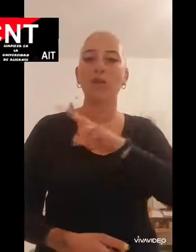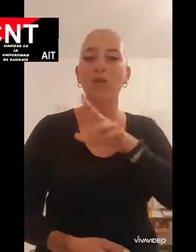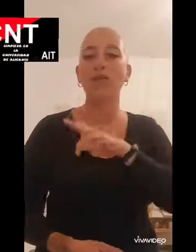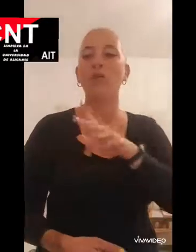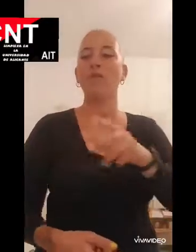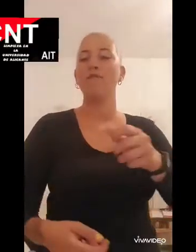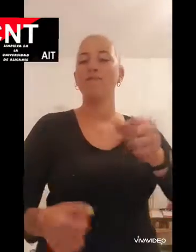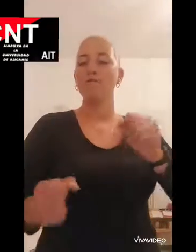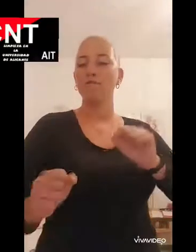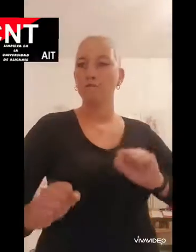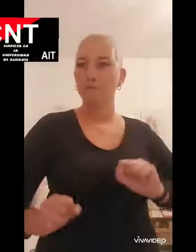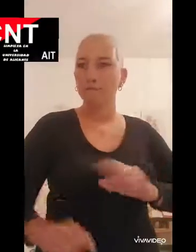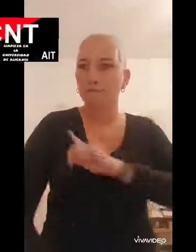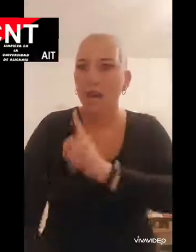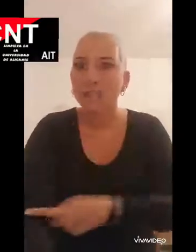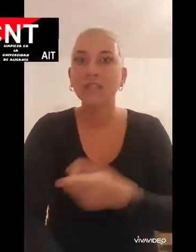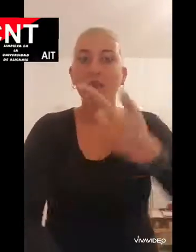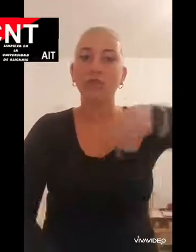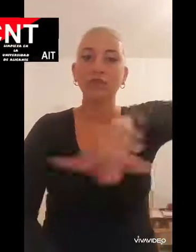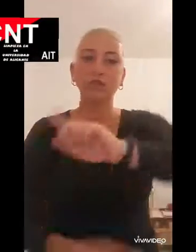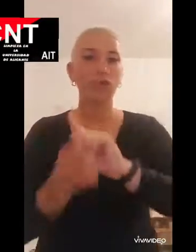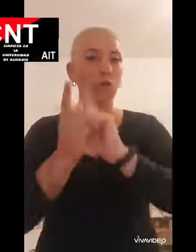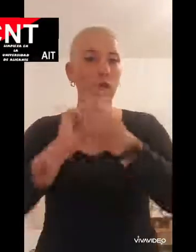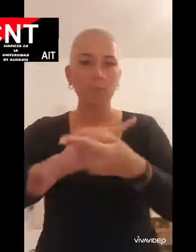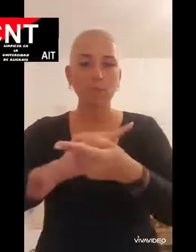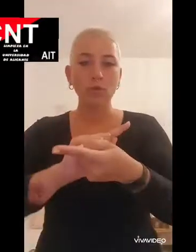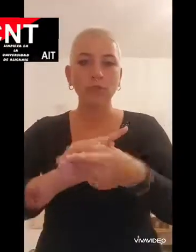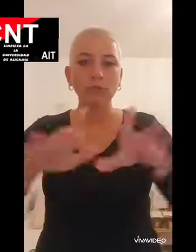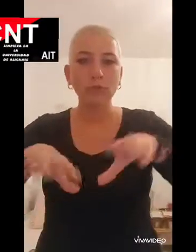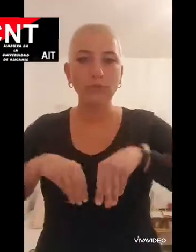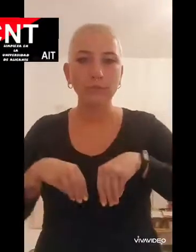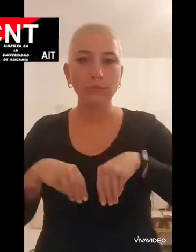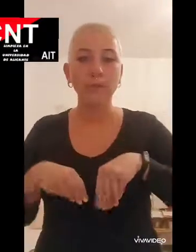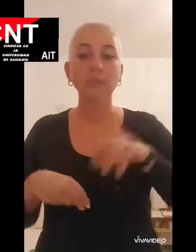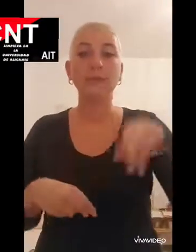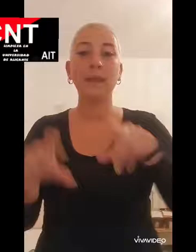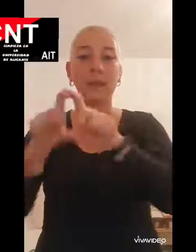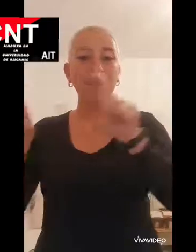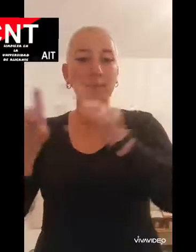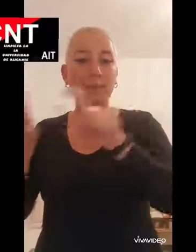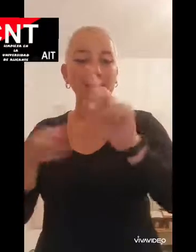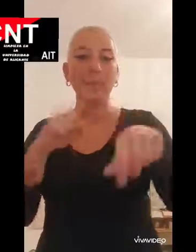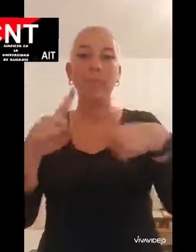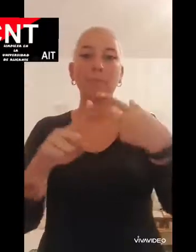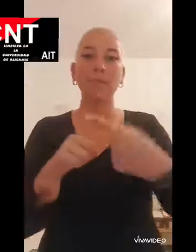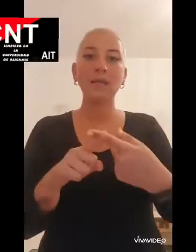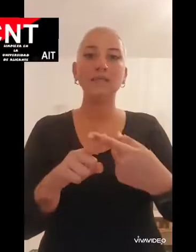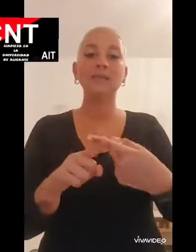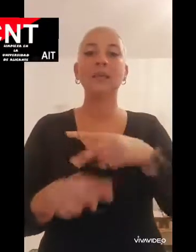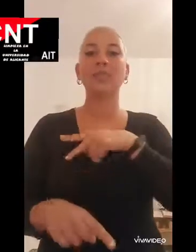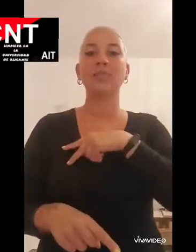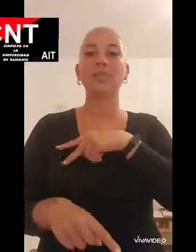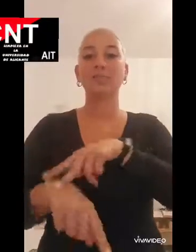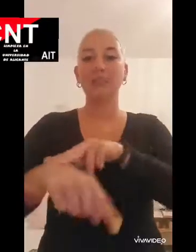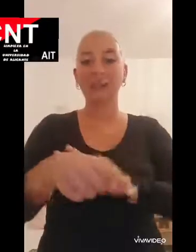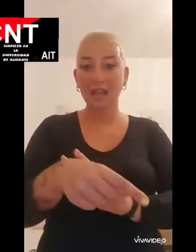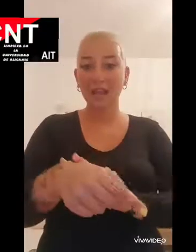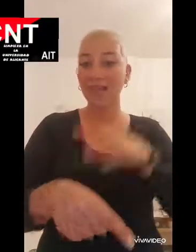ya están informadas de este cambio. En la CNT hay diferencias importantes y rasgos diferentes. 1.